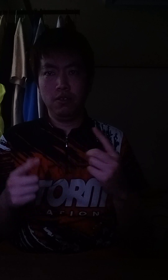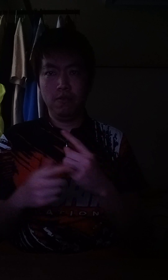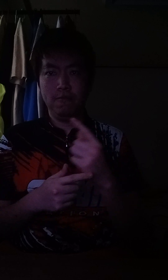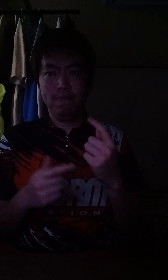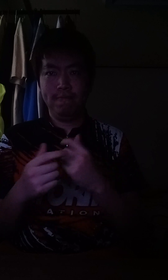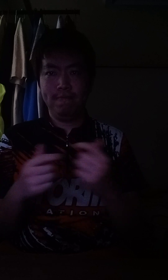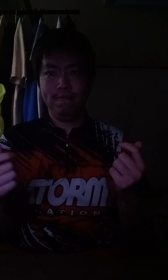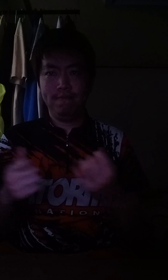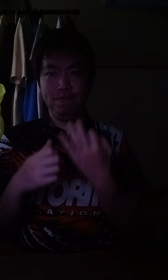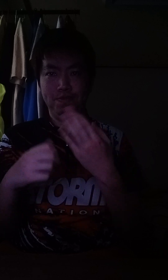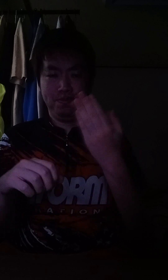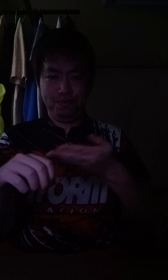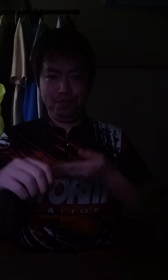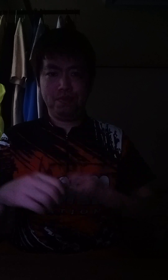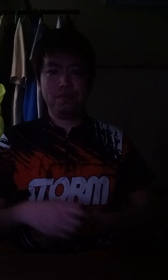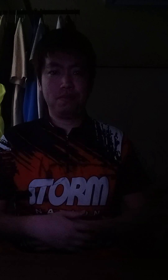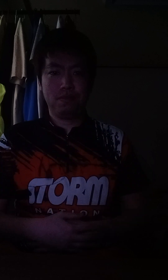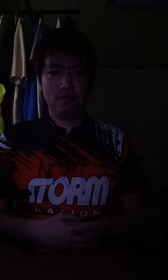정도 바람이죠.